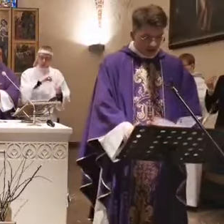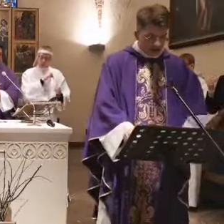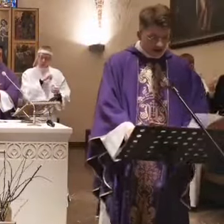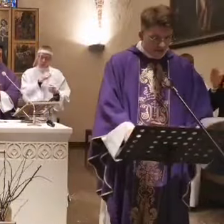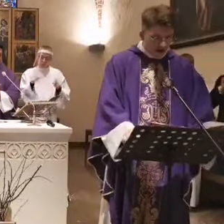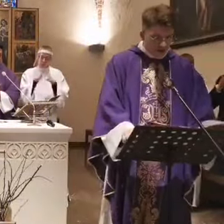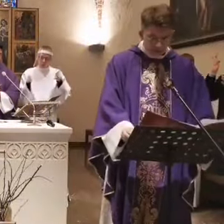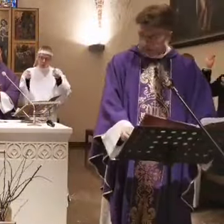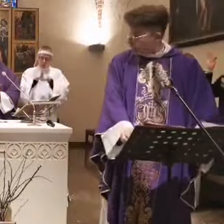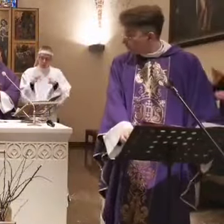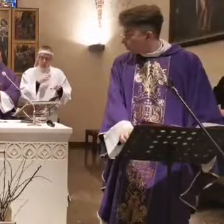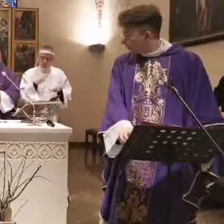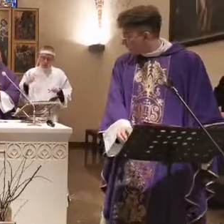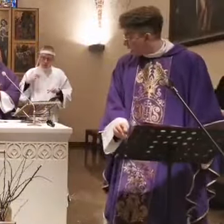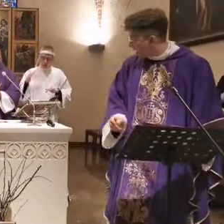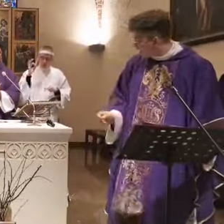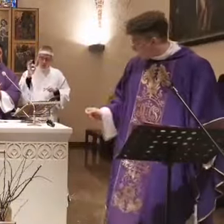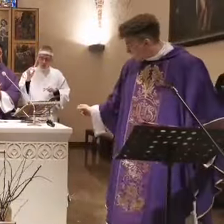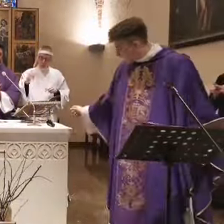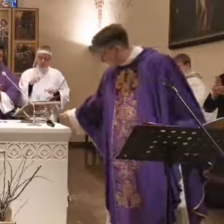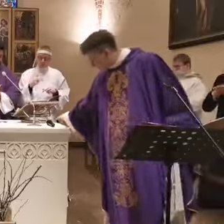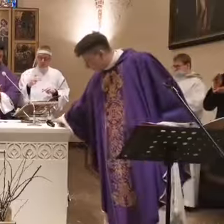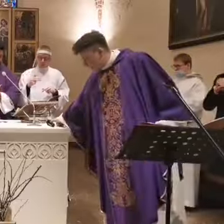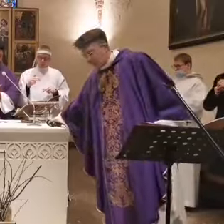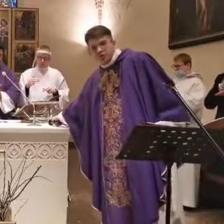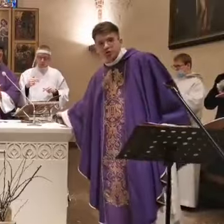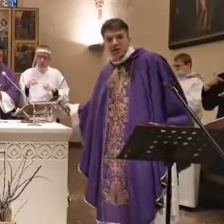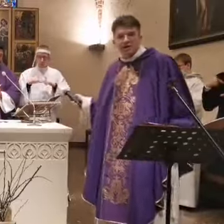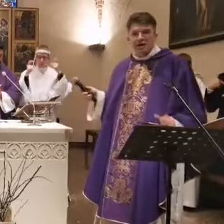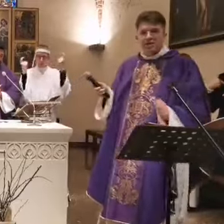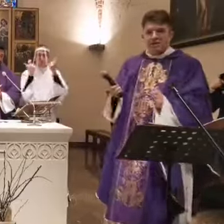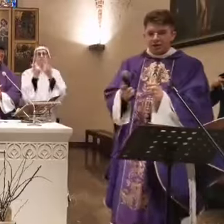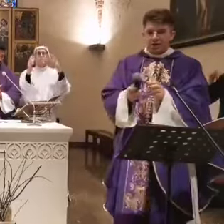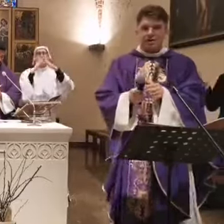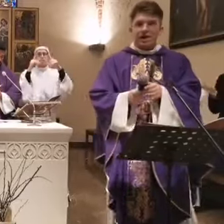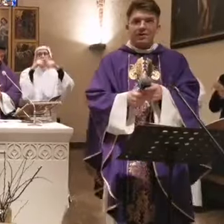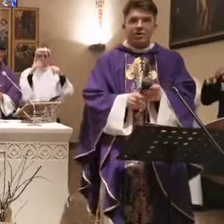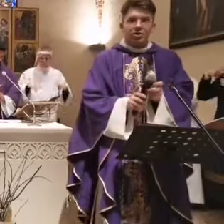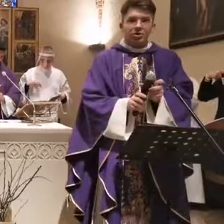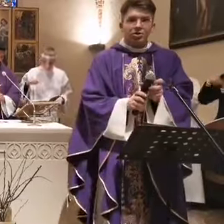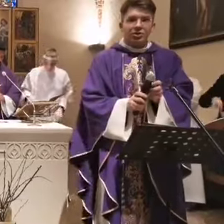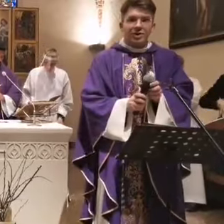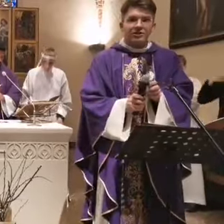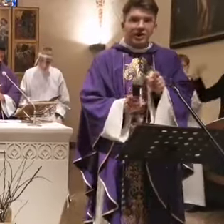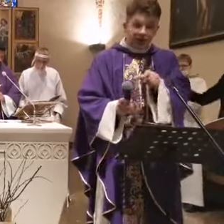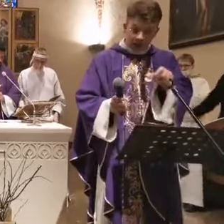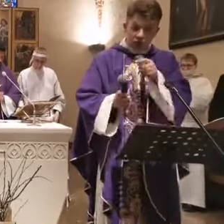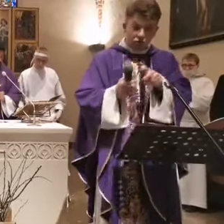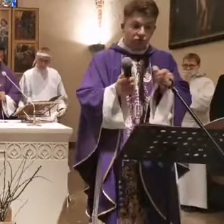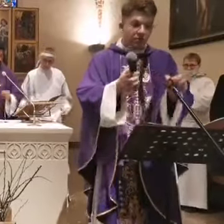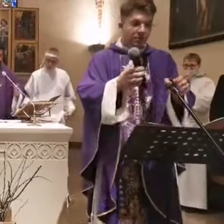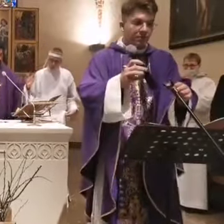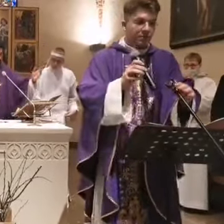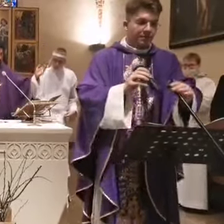Na cześć i chwałę swojego imienia, a także na pożytek nasz i całego Kościoła